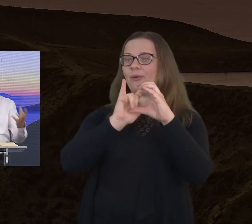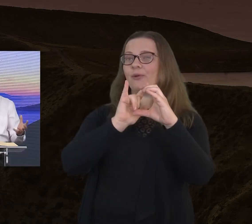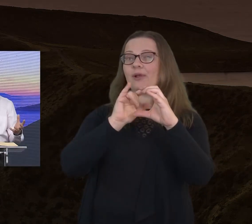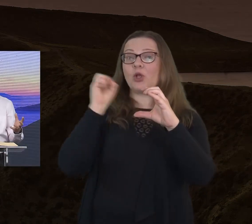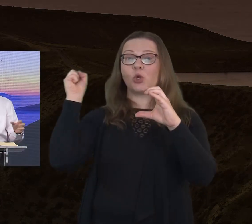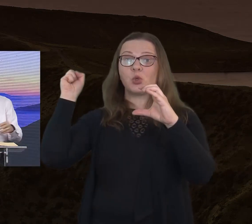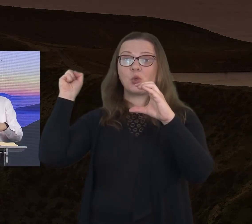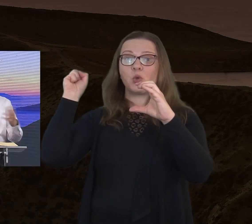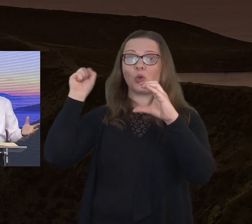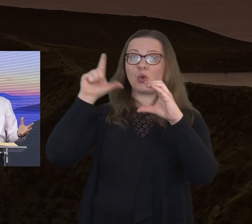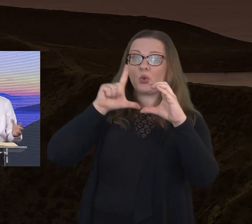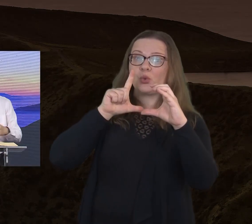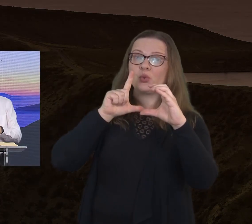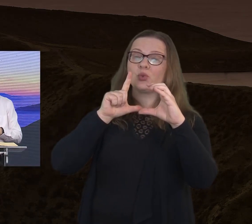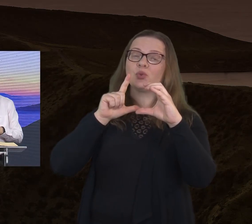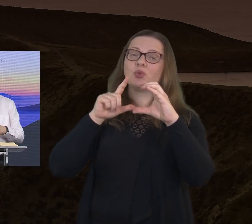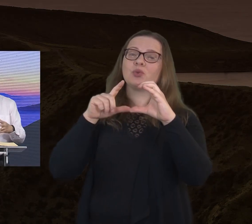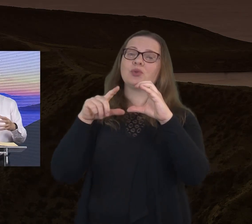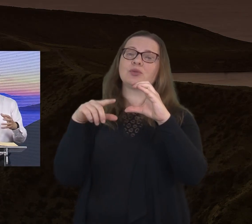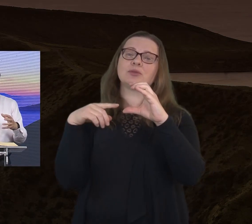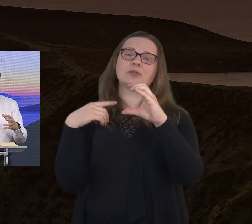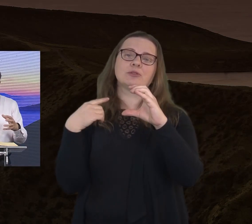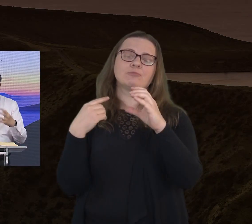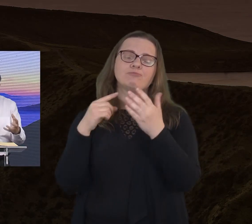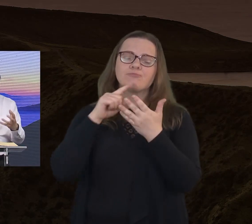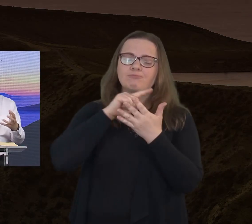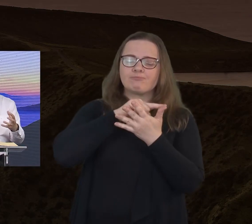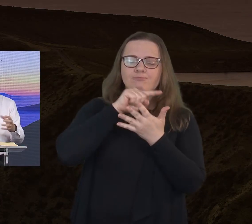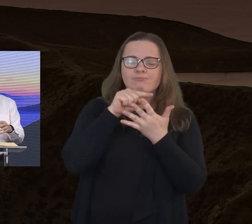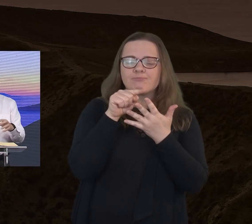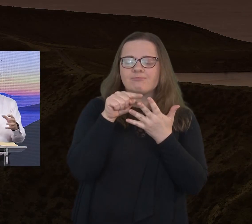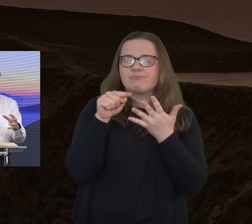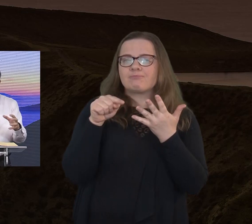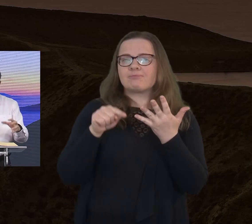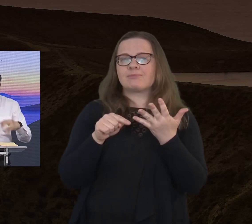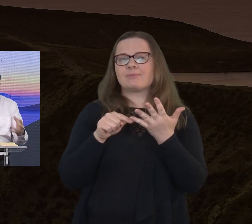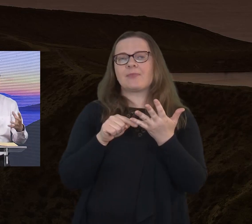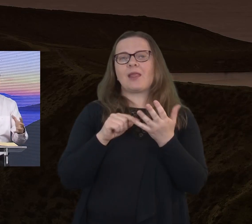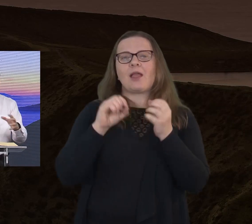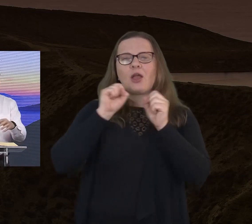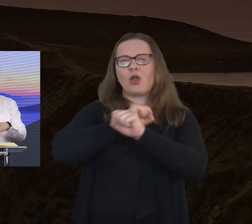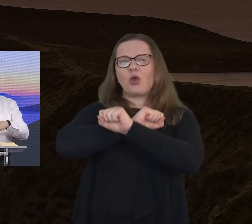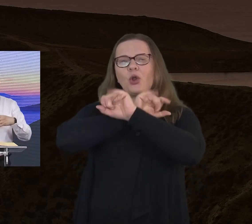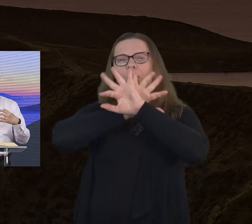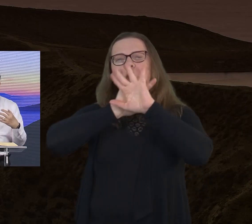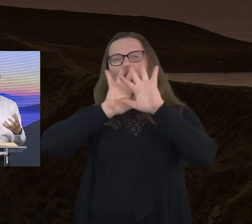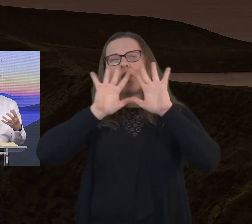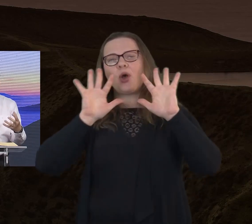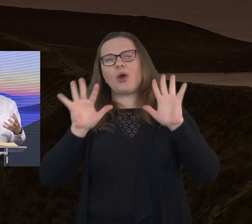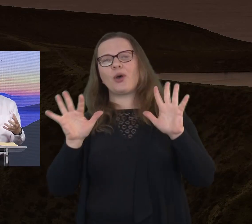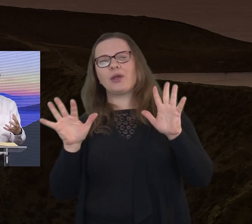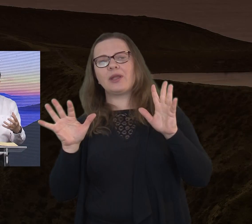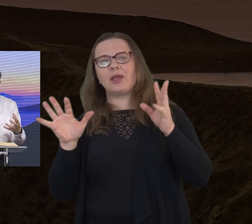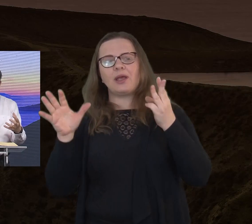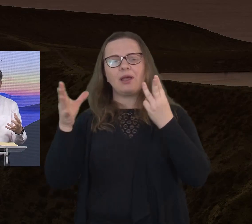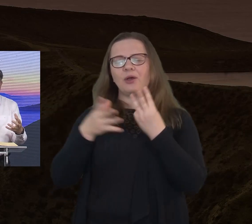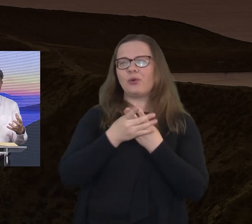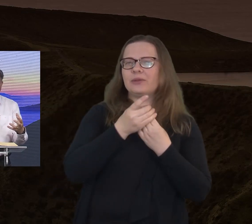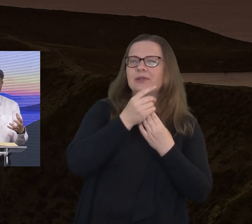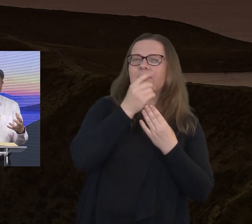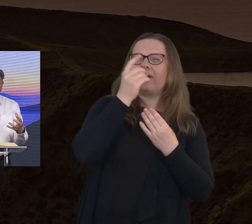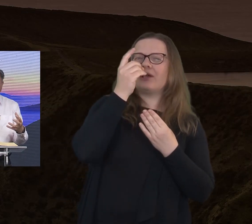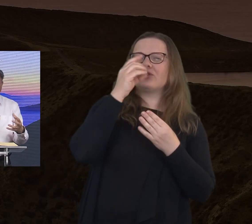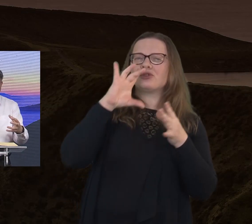falando, é invisível. Deus, ele é a unidade, Deus é a glória, Deus é